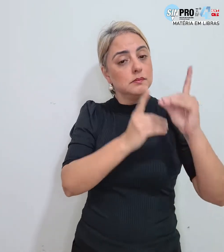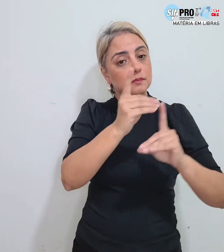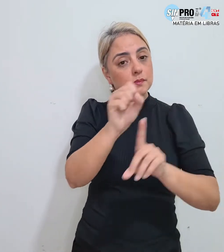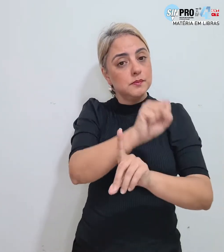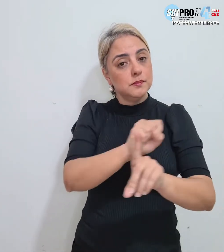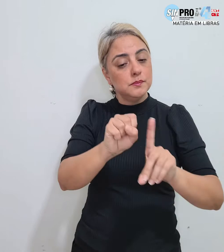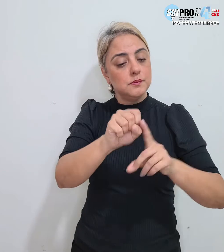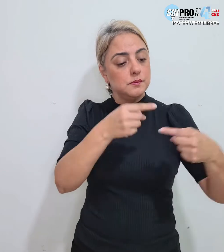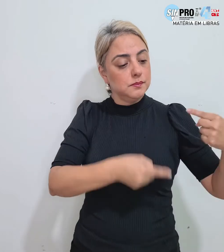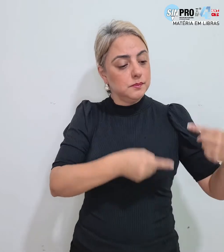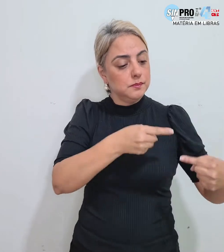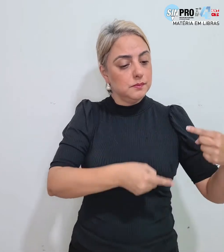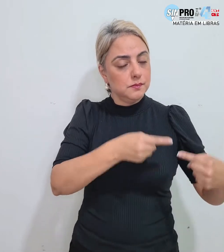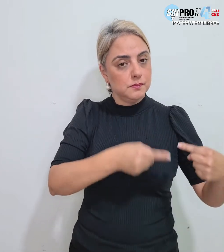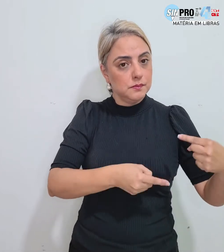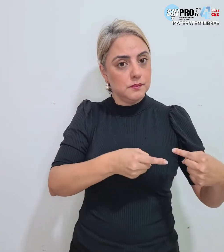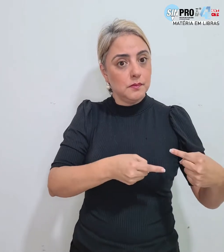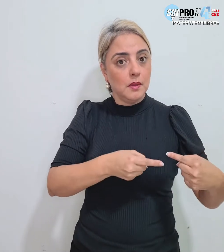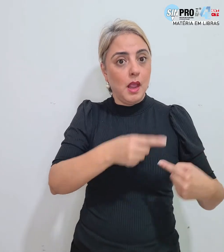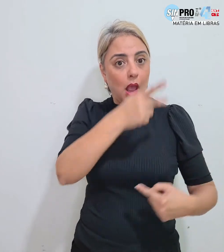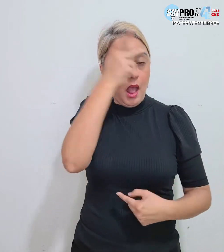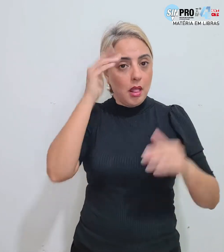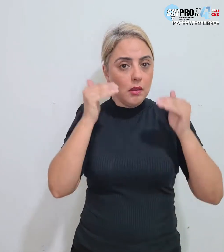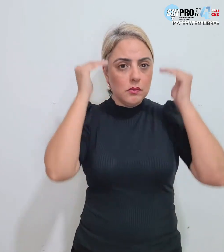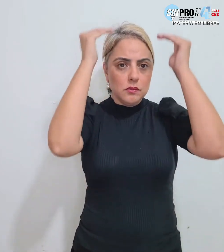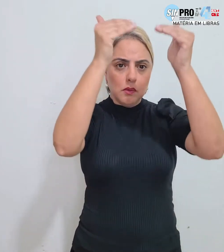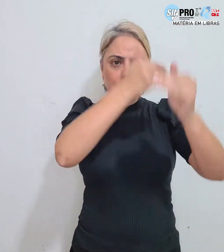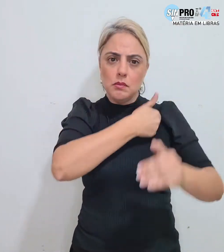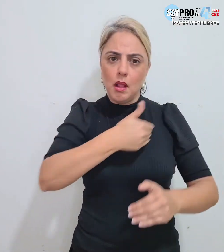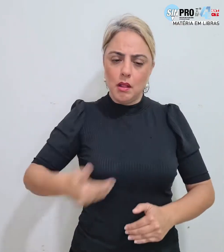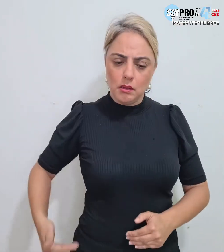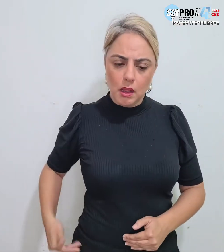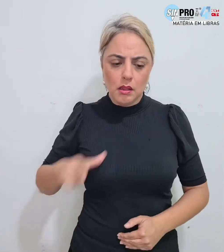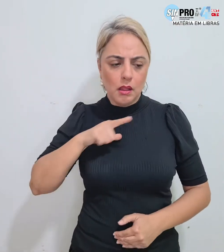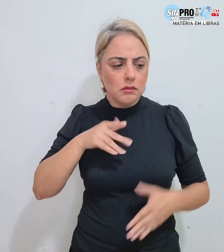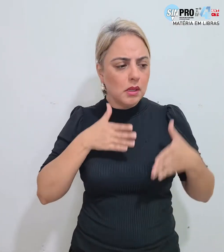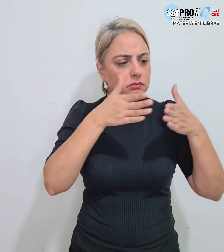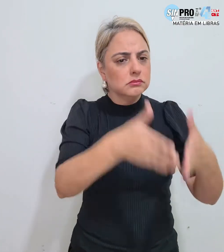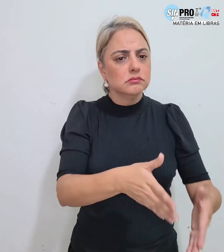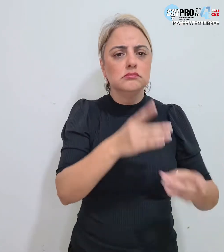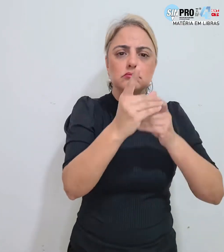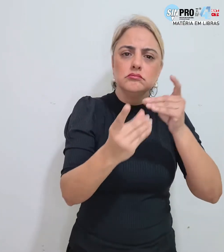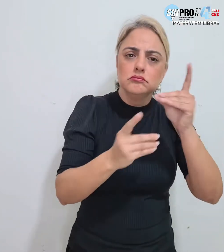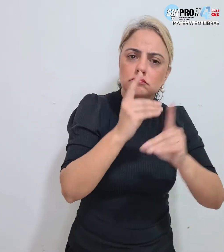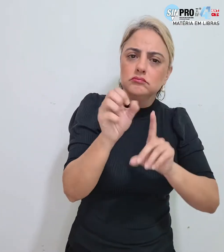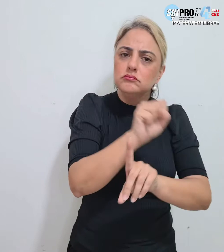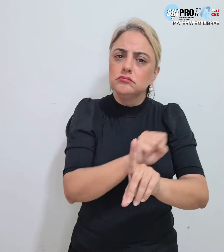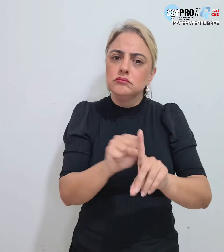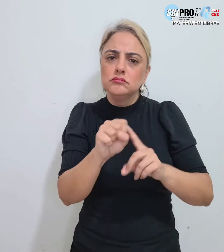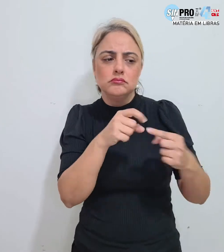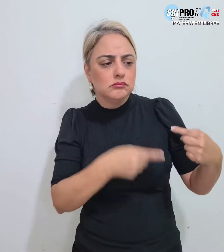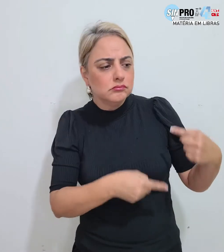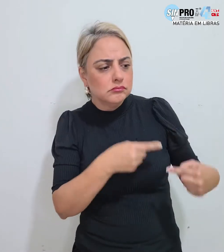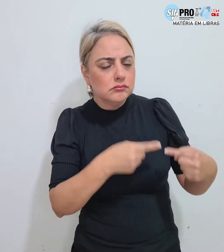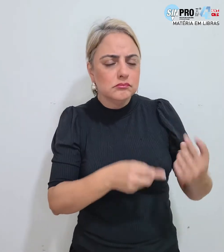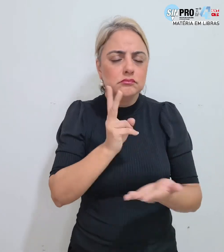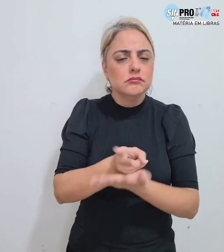diálogo social e político. As autoridades públicas devem participar do diálogo social e político